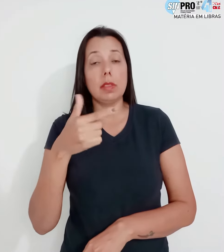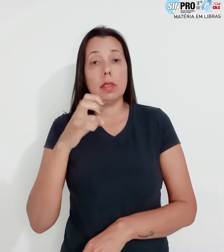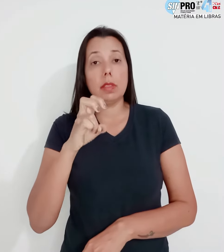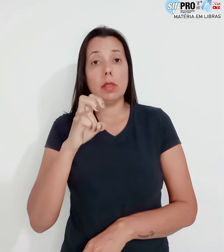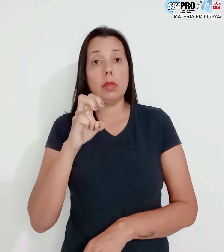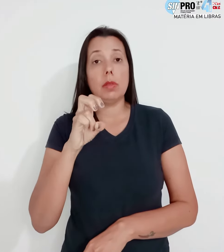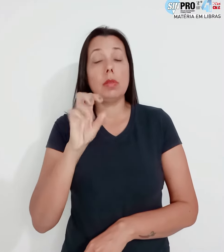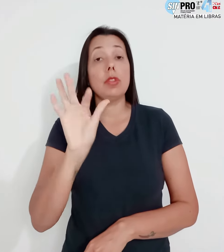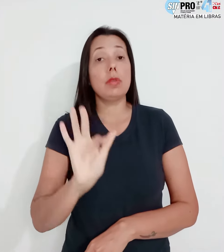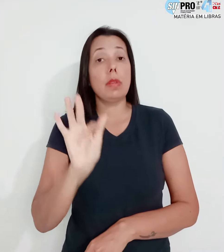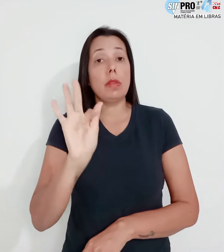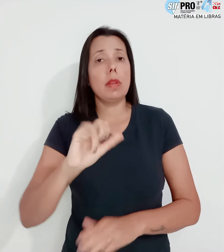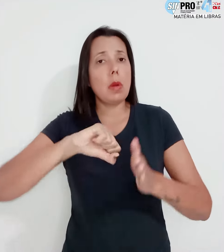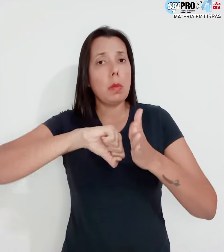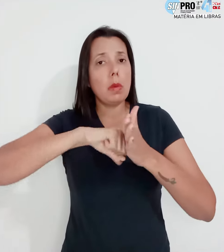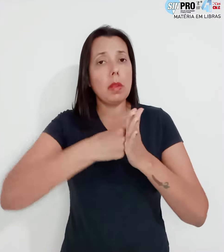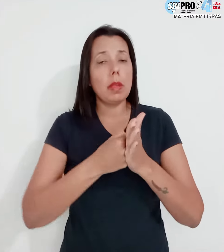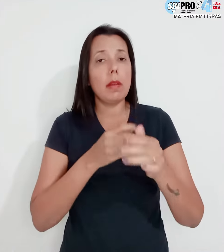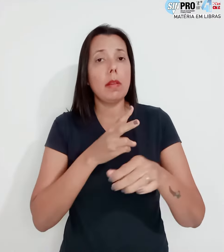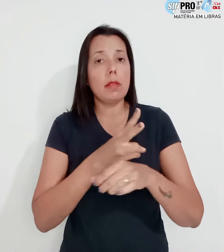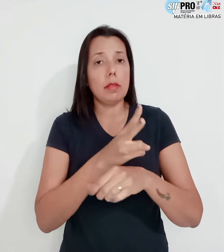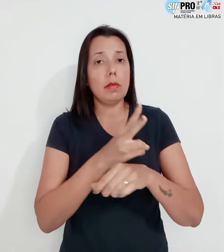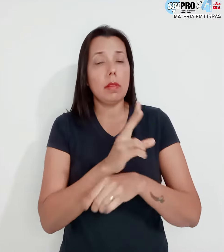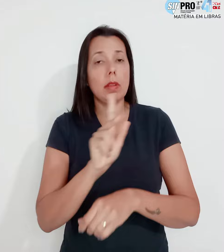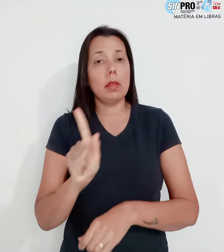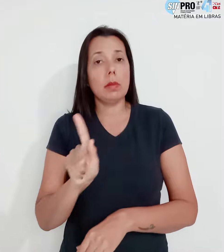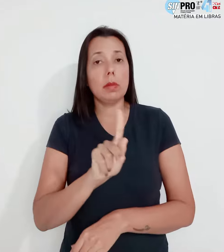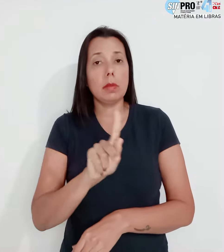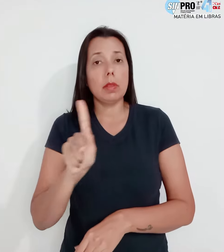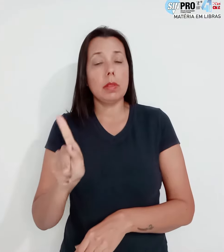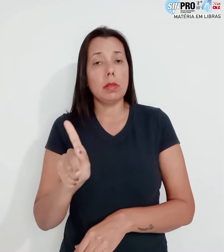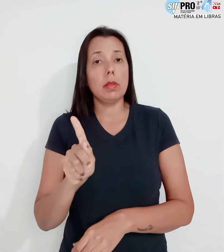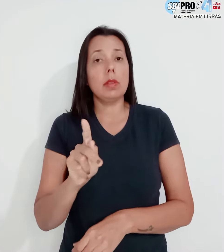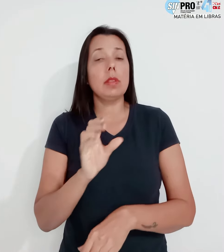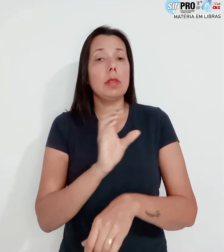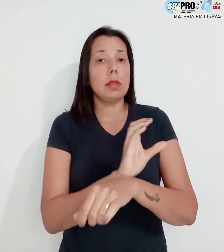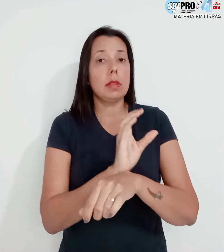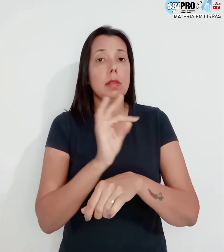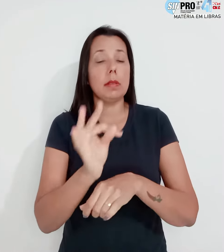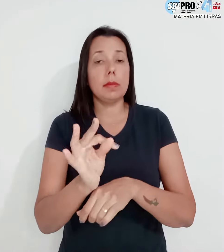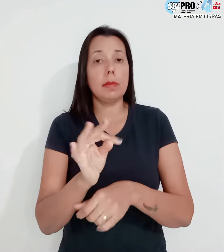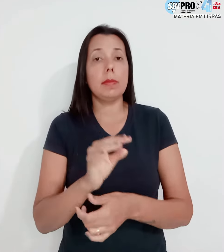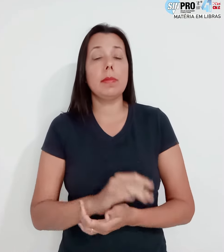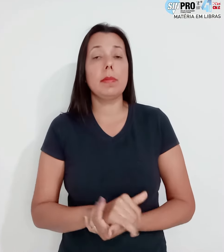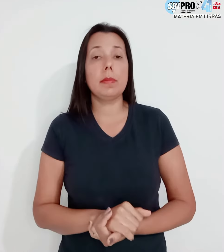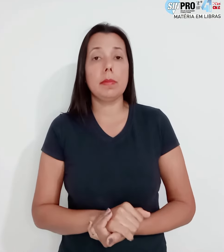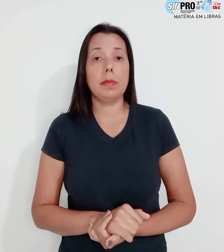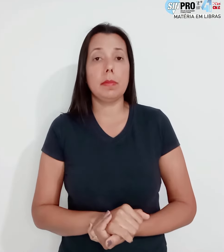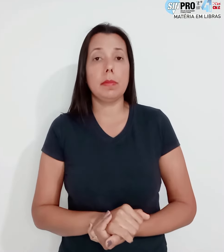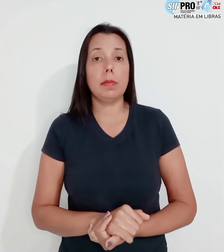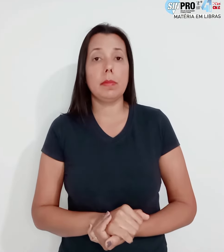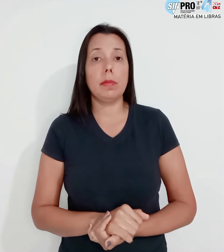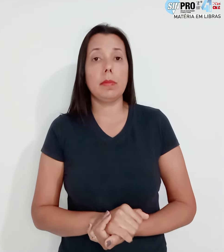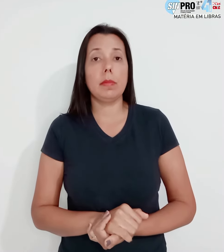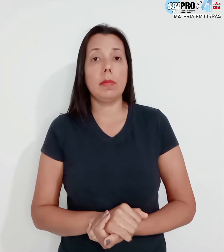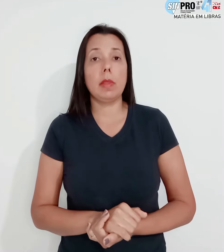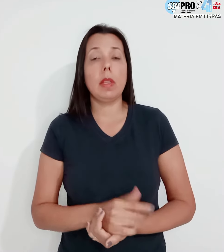fevereiro, o bloqueio de carências para os professores de contrato temporário. Em memorando,